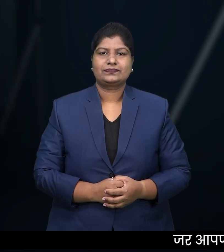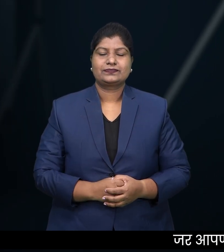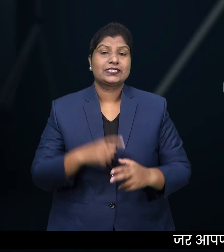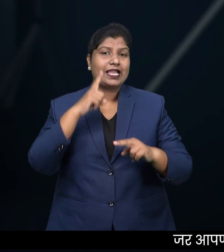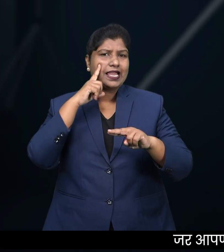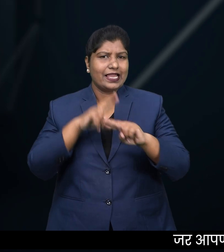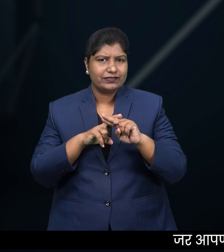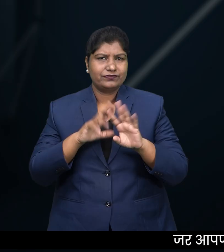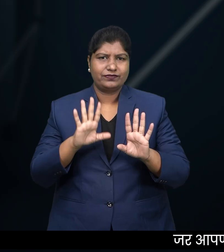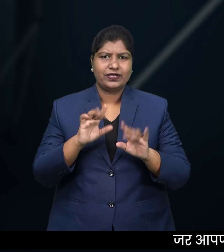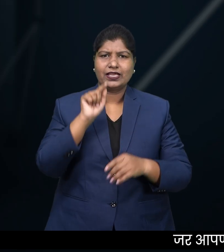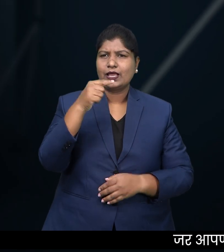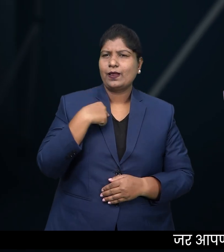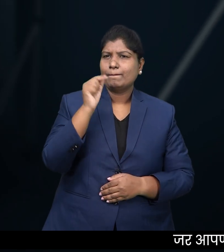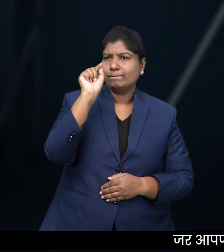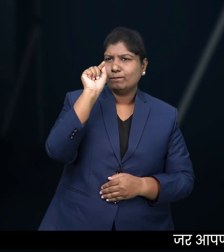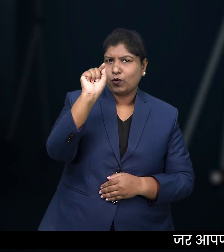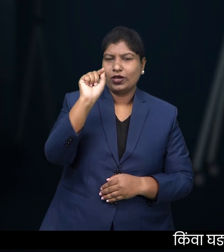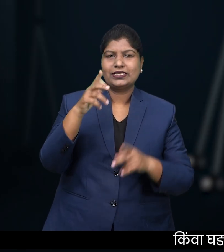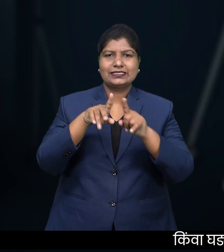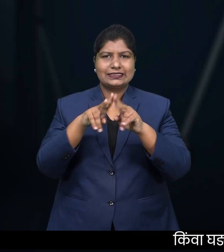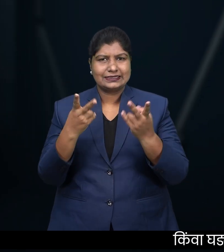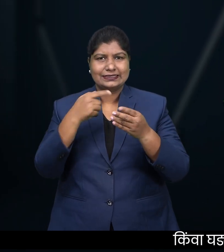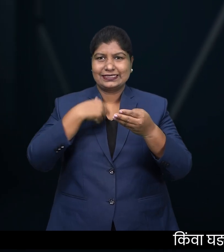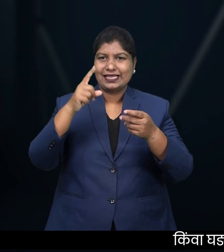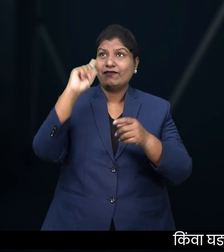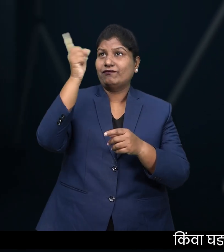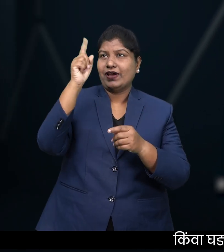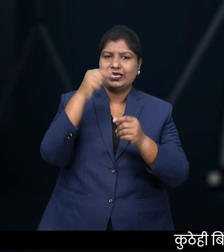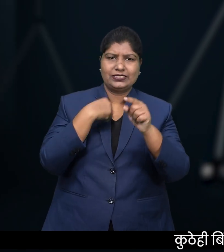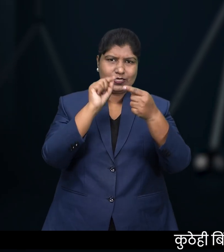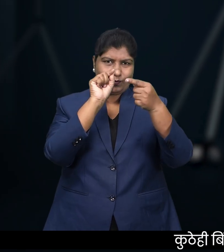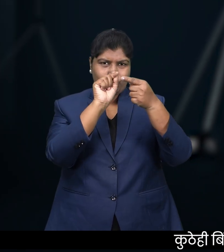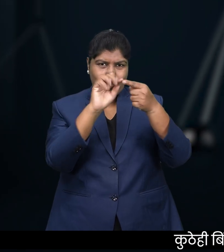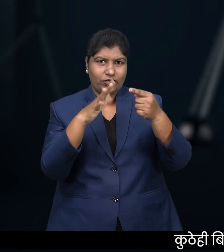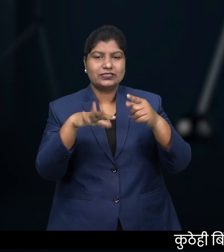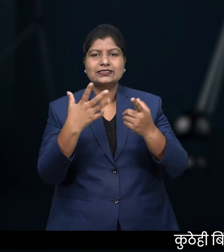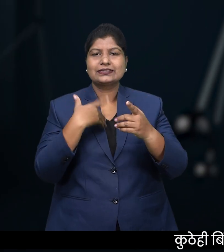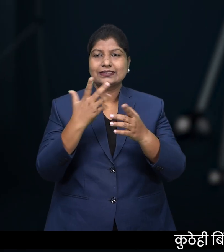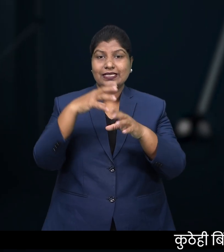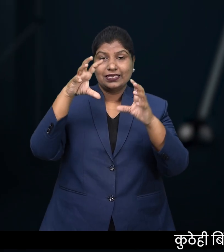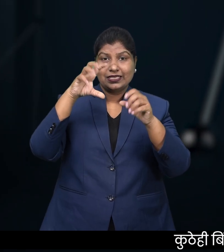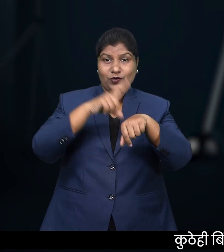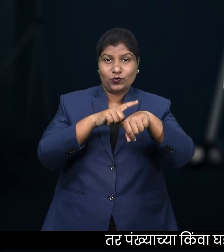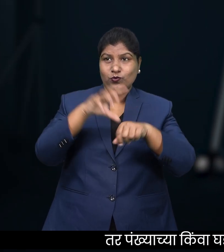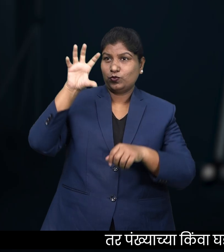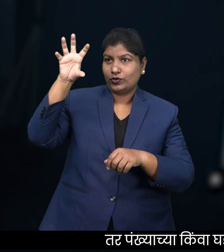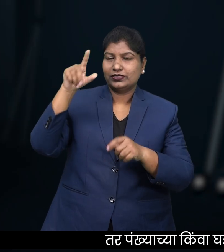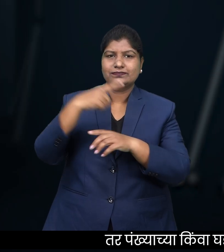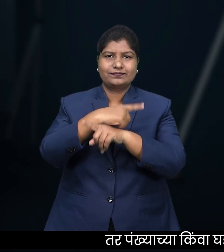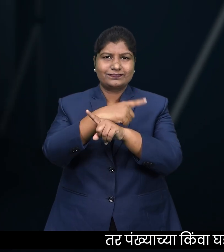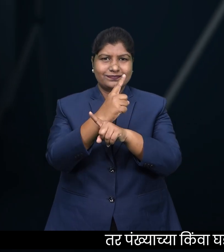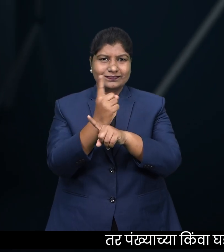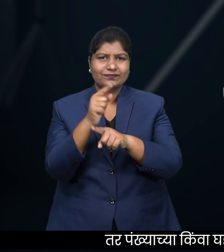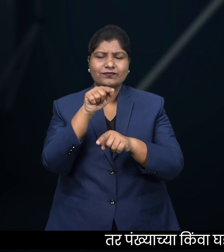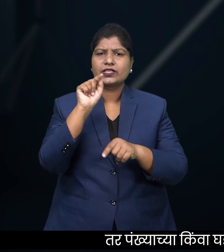जर आपण पंख्याच्या पातीवर किंवा घड्याळाच्या काट्यावर कुठेही बिंदू चिन्हांकित केला तर